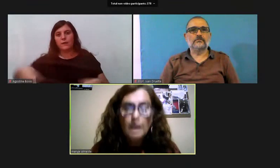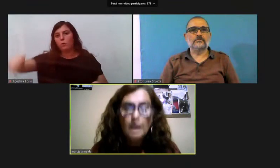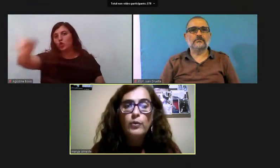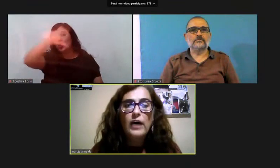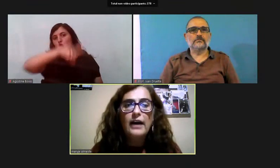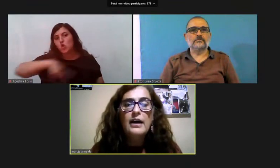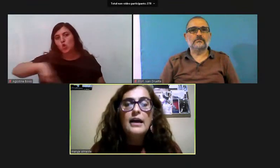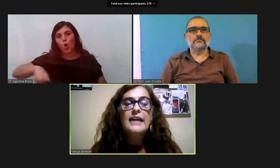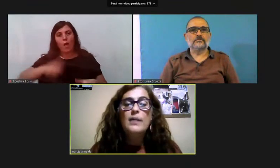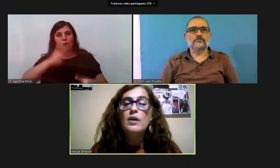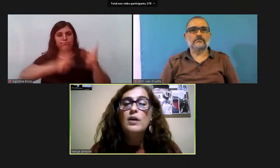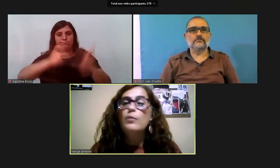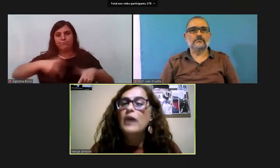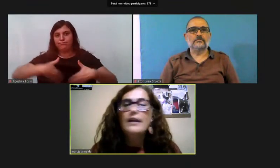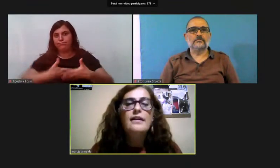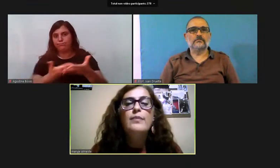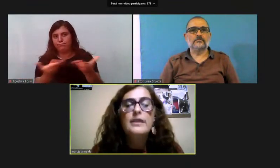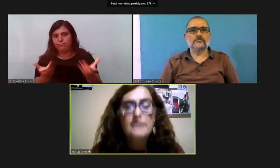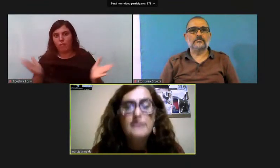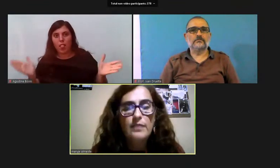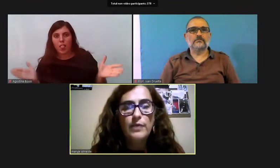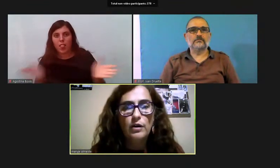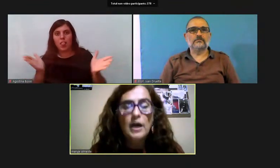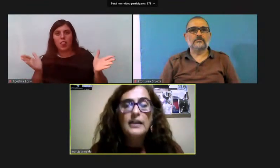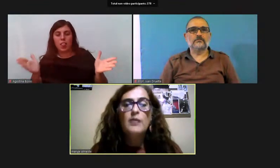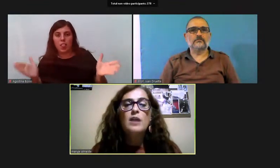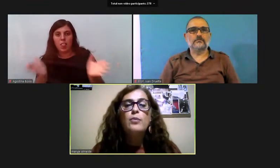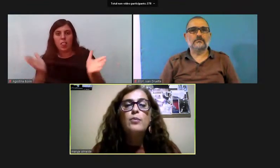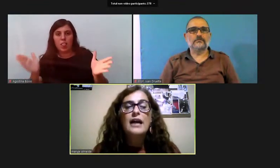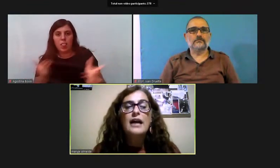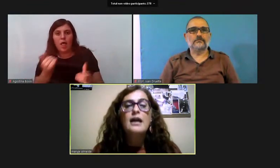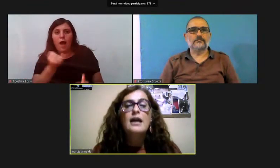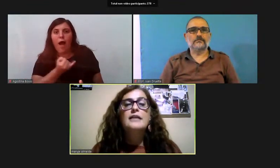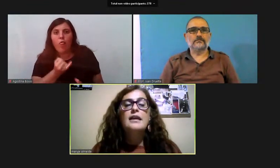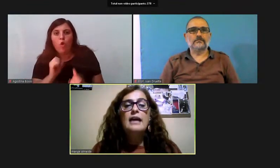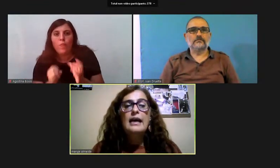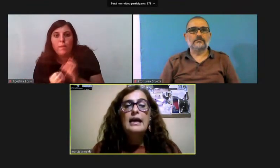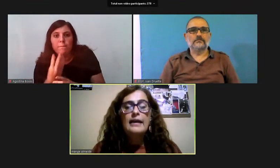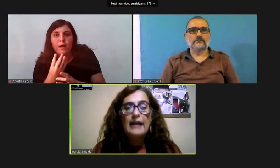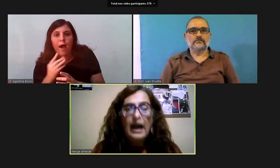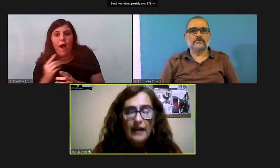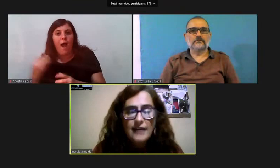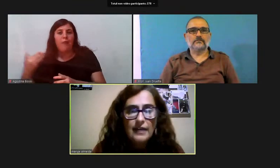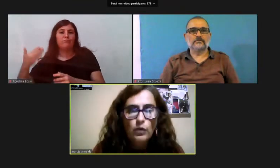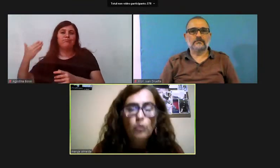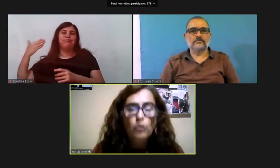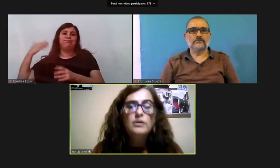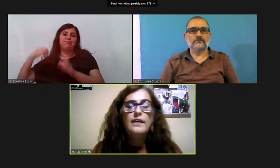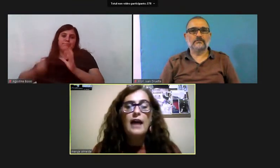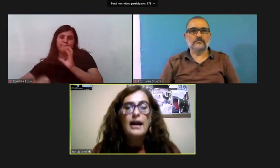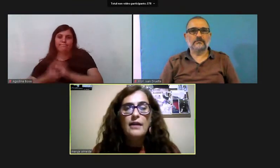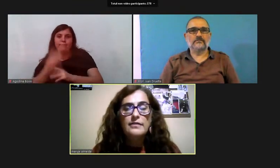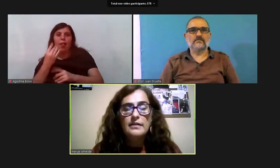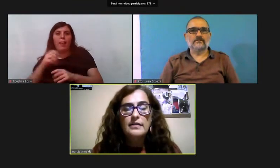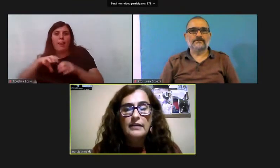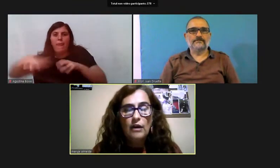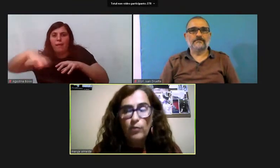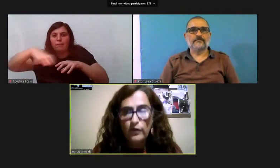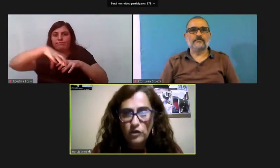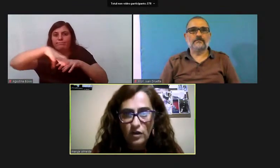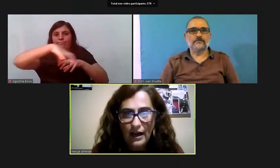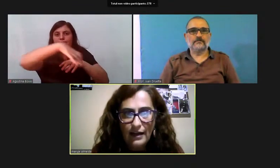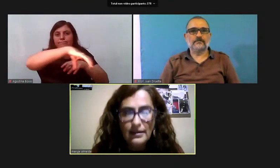Tenemos que empujar, y tenemos que empujar desde el principio. Tenemos que empujar desde las áreas de salud, desde las áreas de